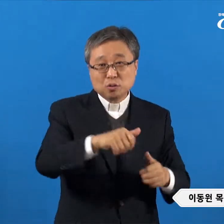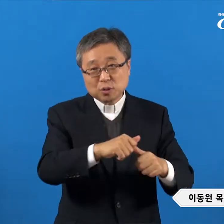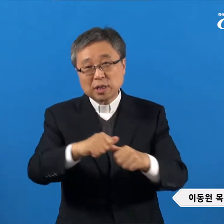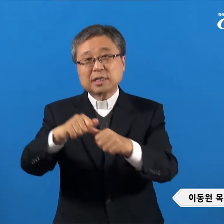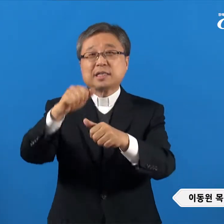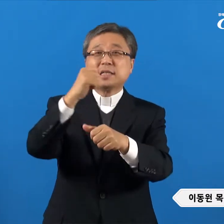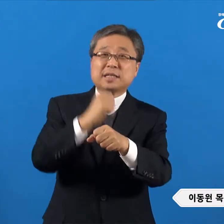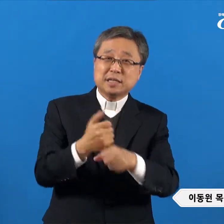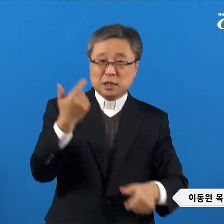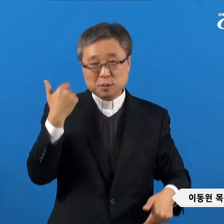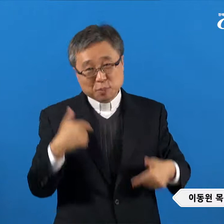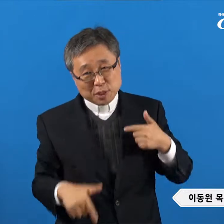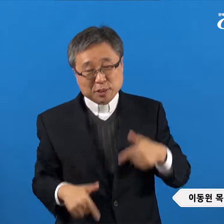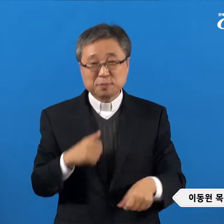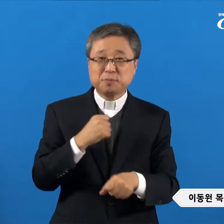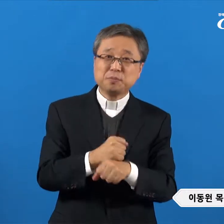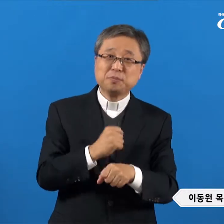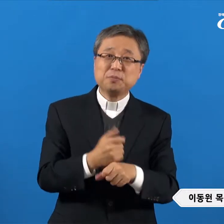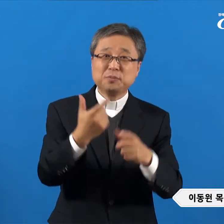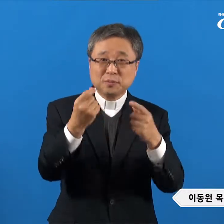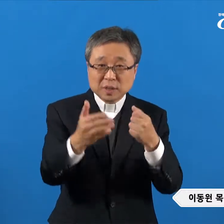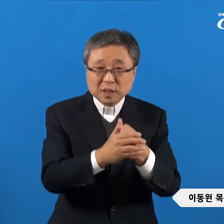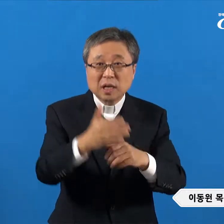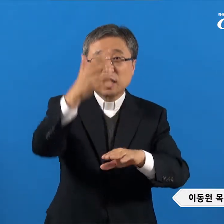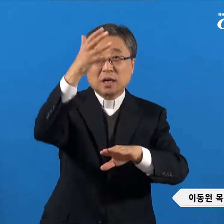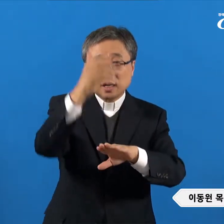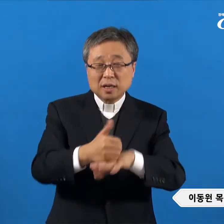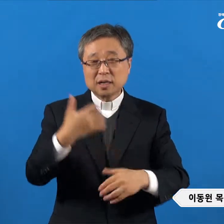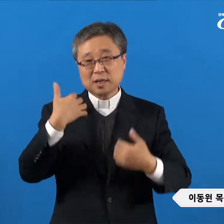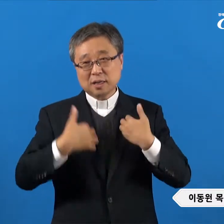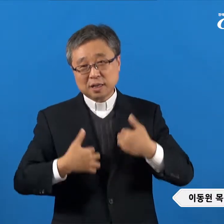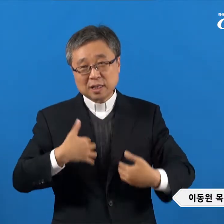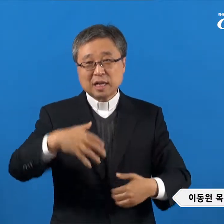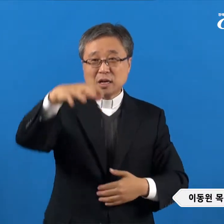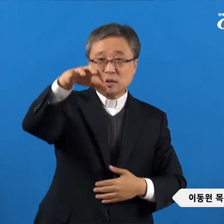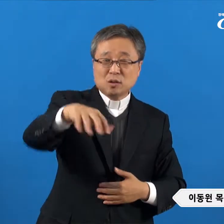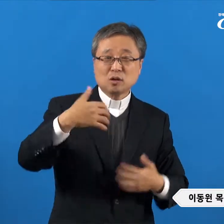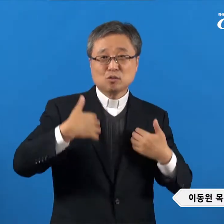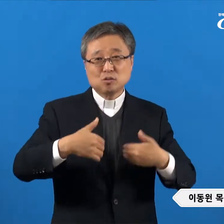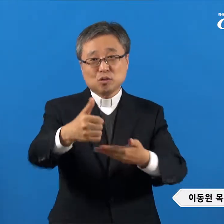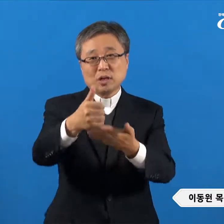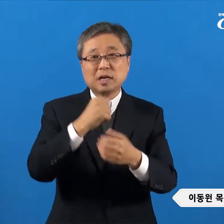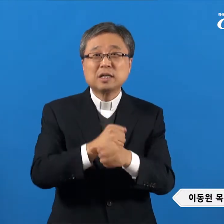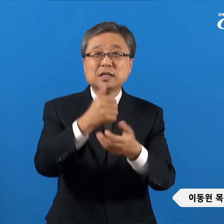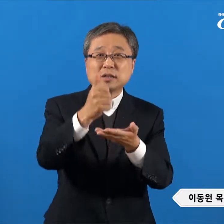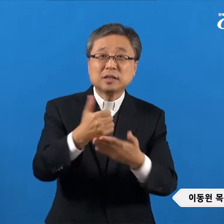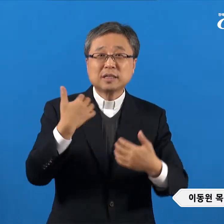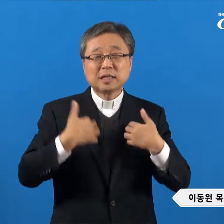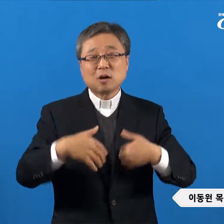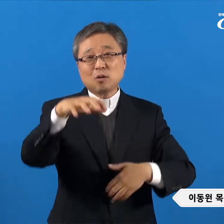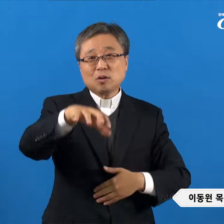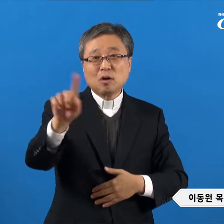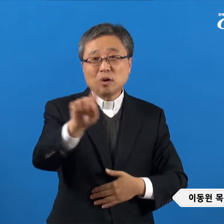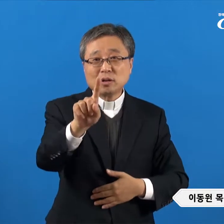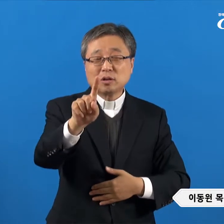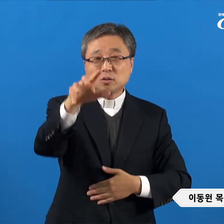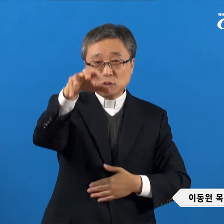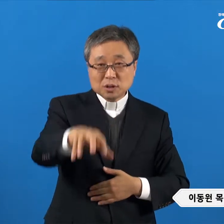기뻐하십니다. 그래서 마침내 우리를 낙원에 초청하시는 분. 낙원은 어떤 곳일까요? 천국은 어떤